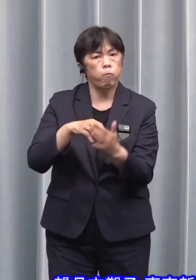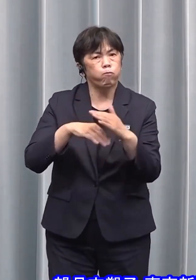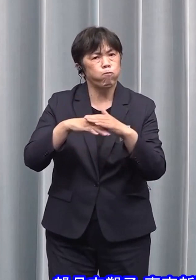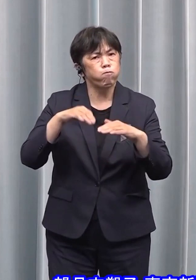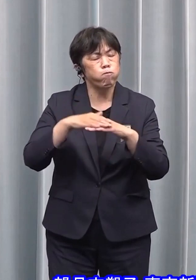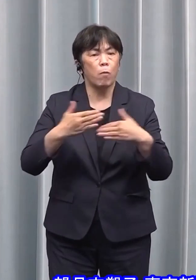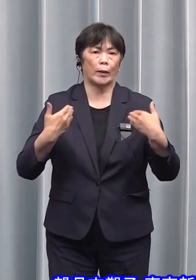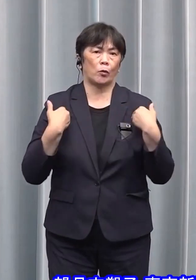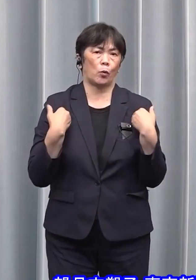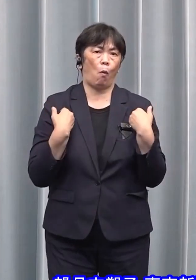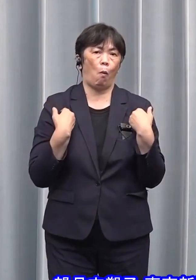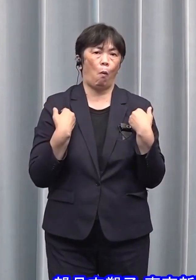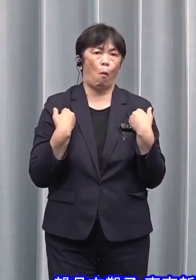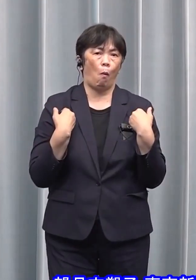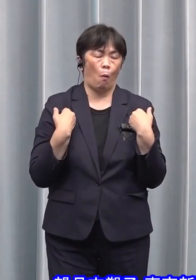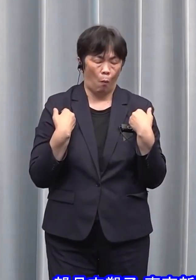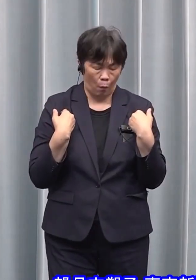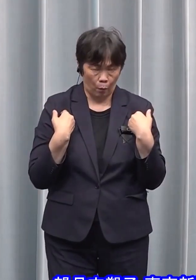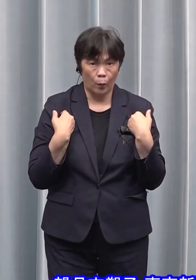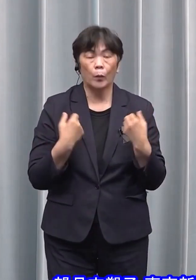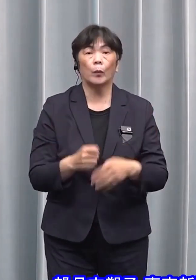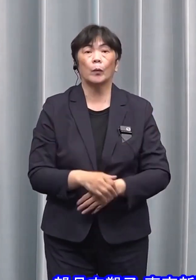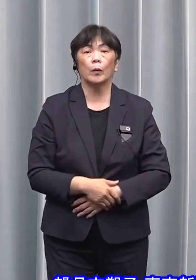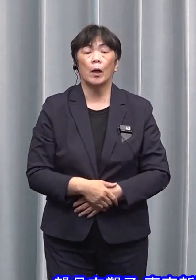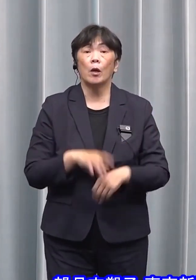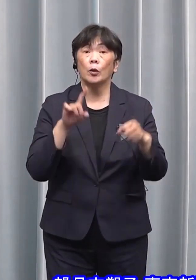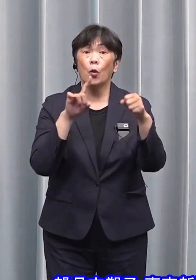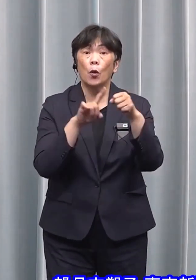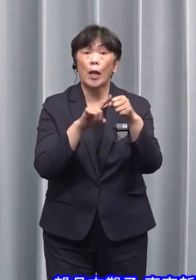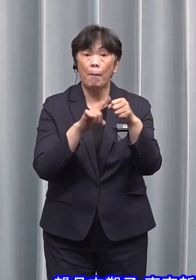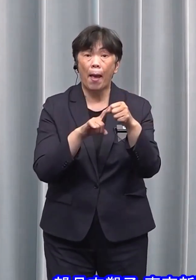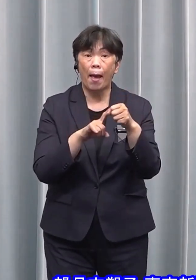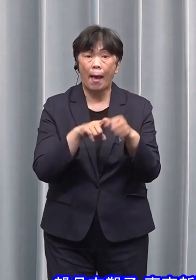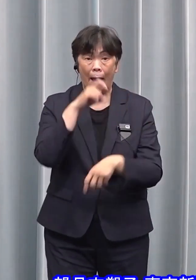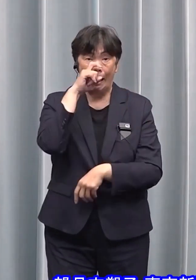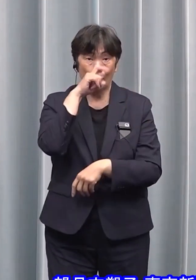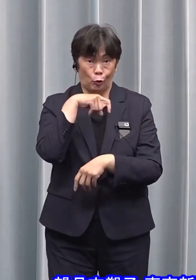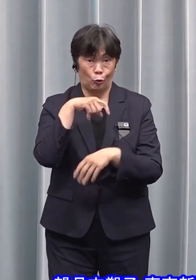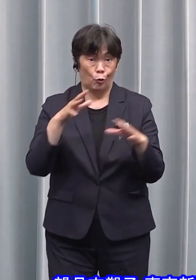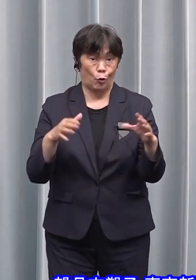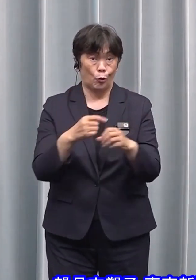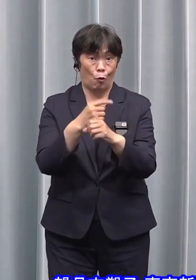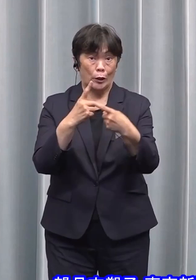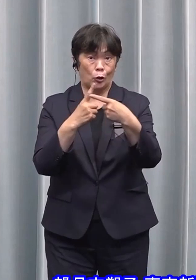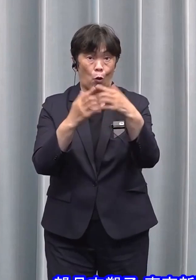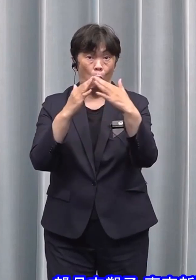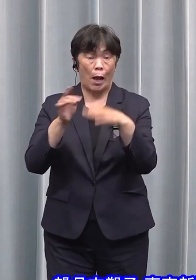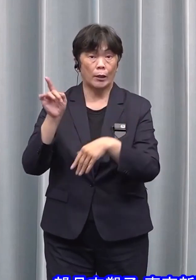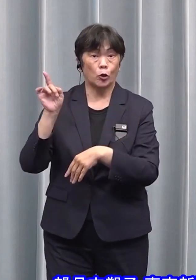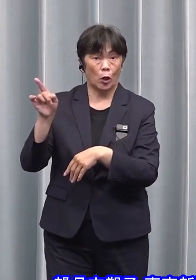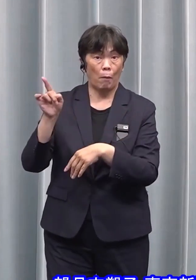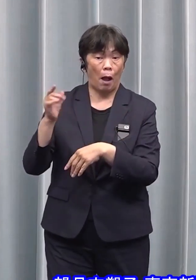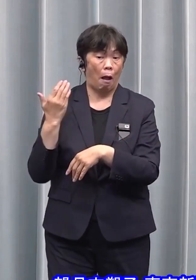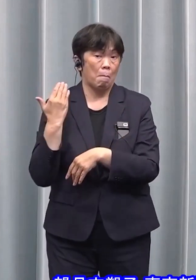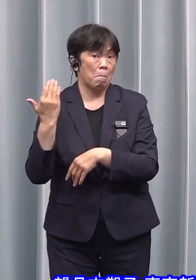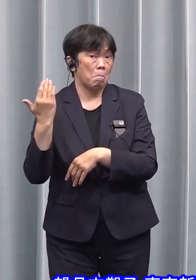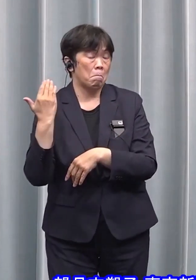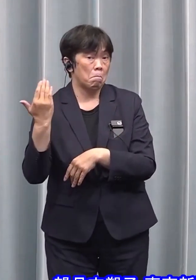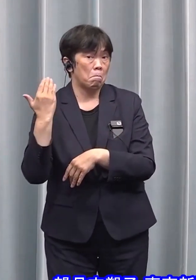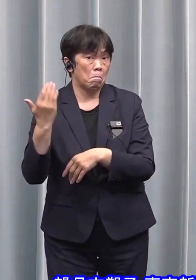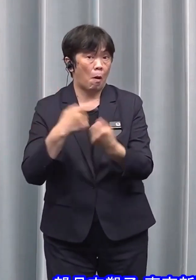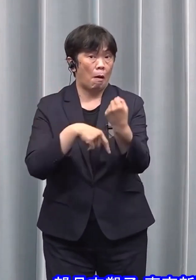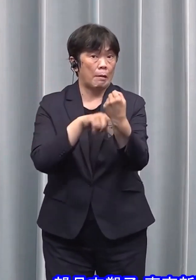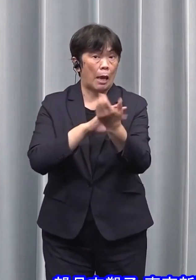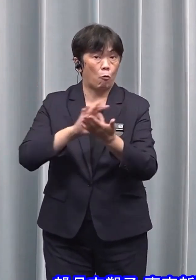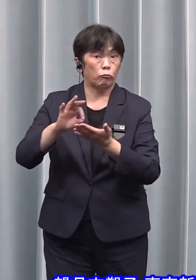と考えています。そのため旧統一教会については報告徴収質問権の行使をする